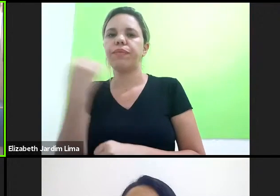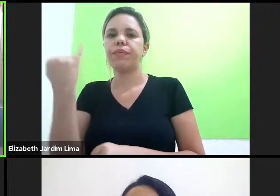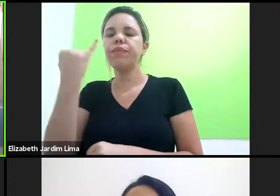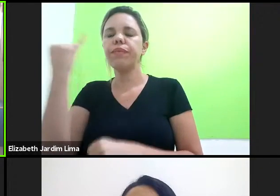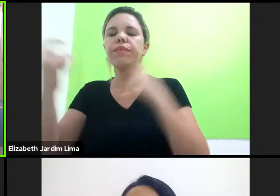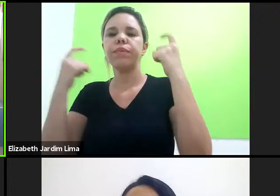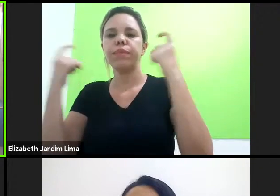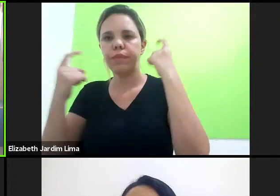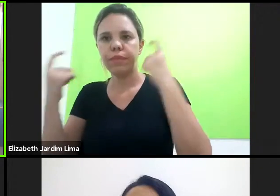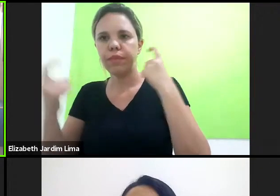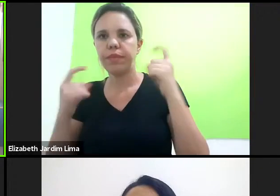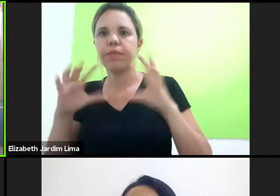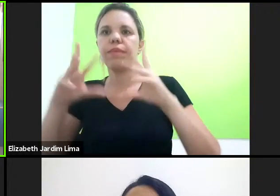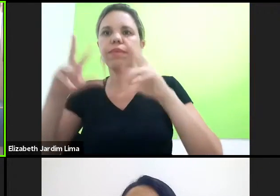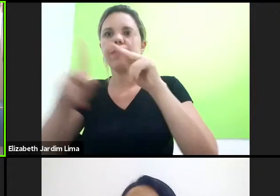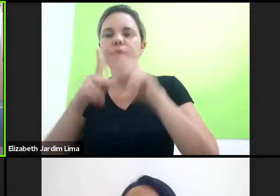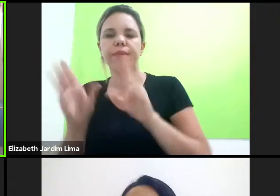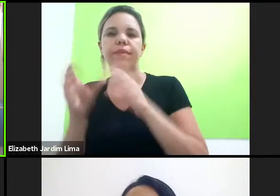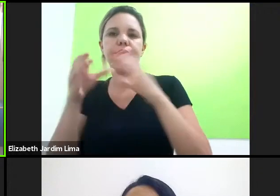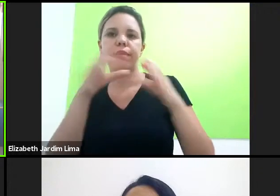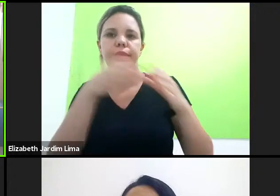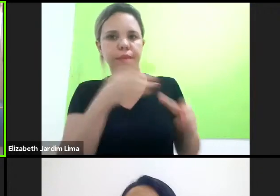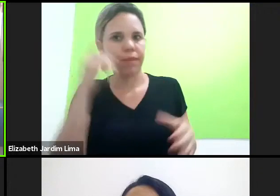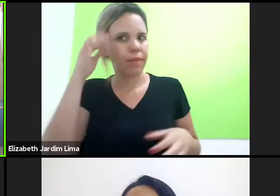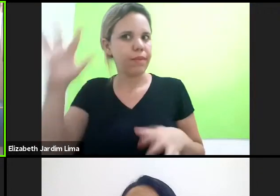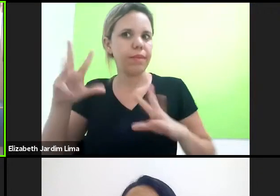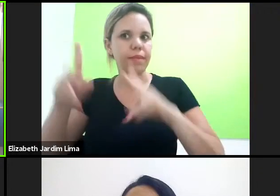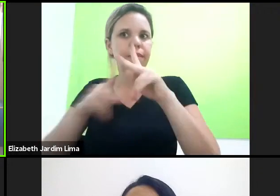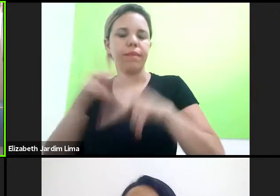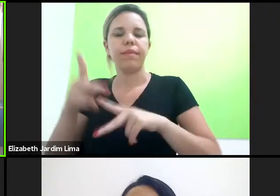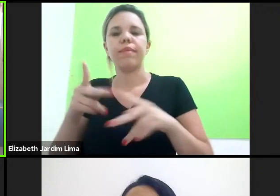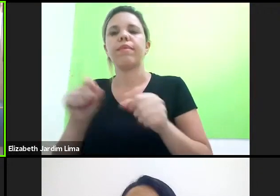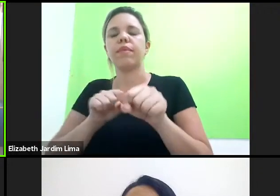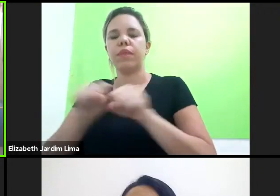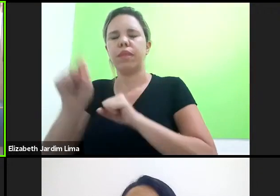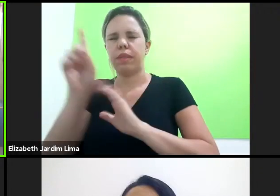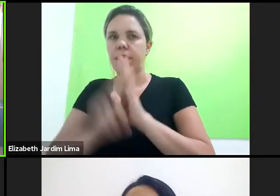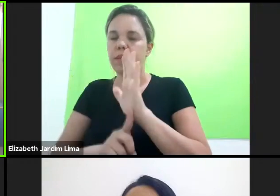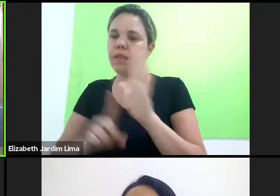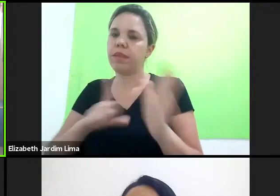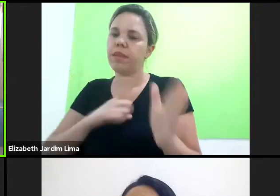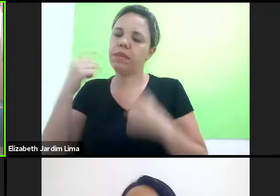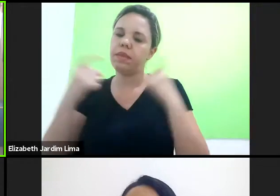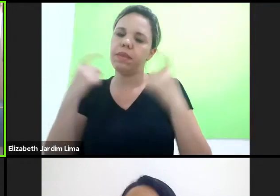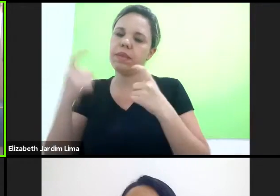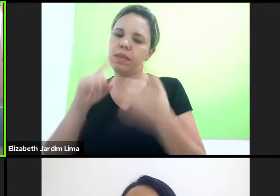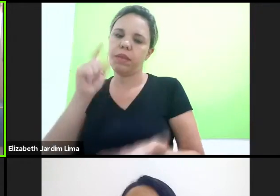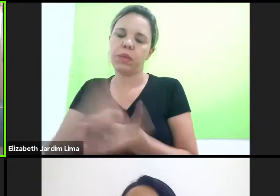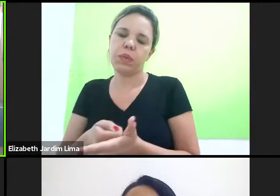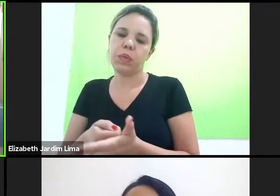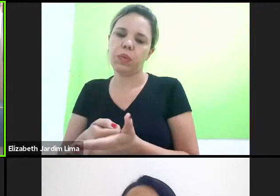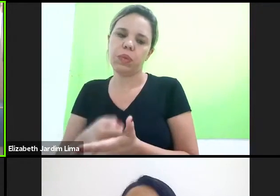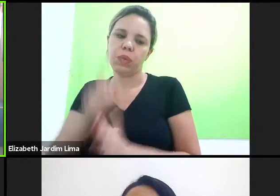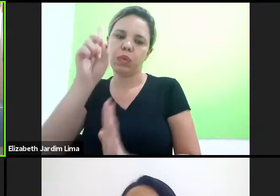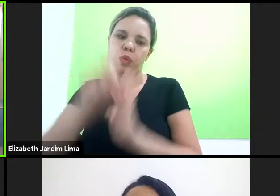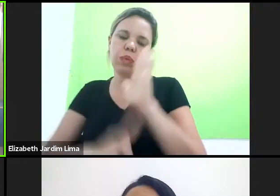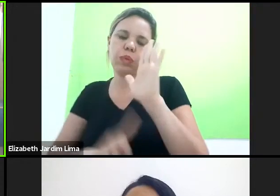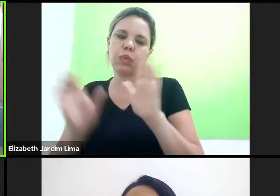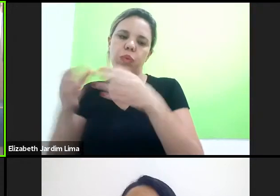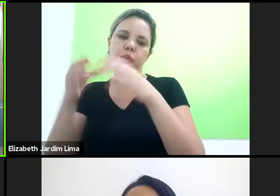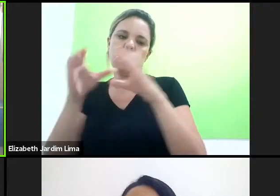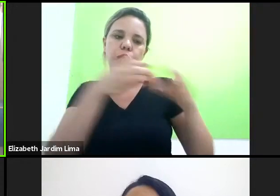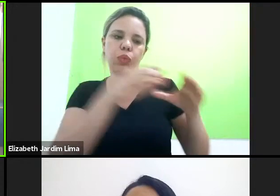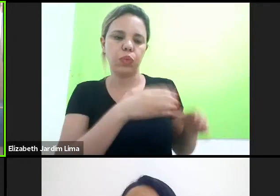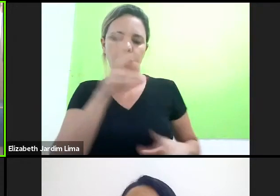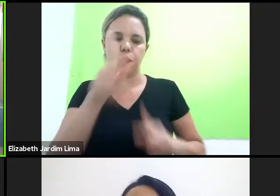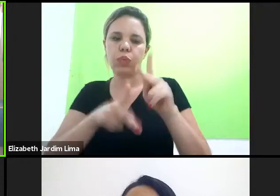preocupada com o todo, com o coletivo. Já imaginou se todo mundo que se forma no direito estivesse preocupado em garantir os direitos das suas comunidades, das